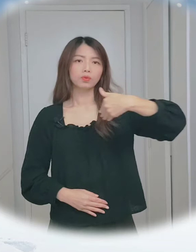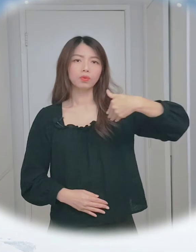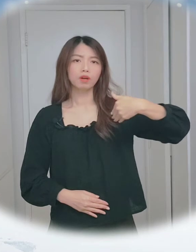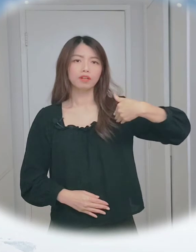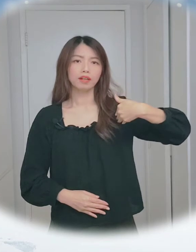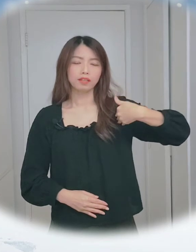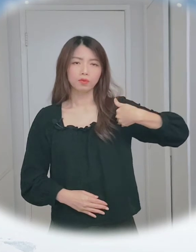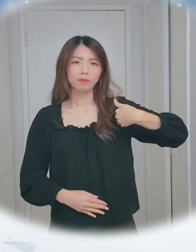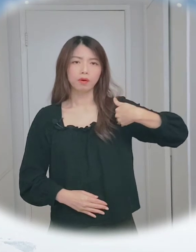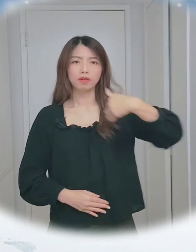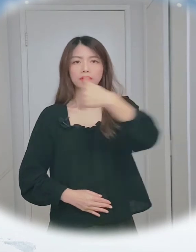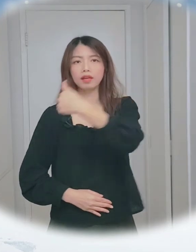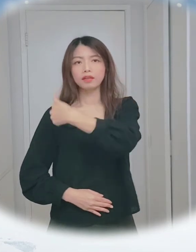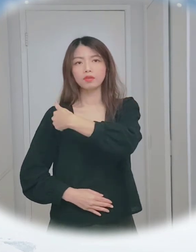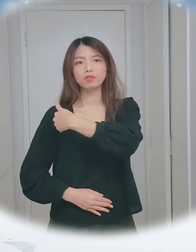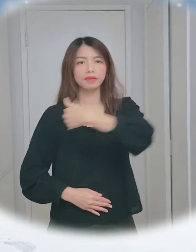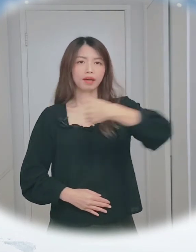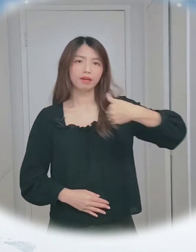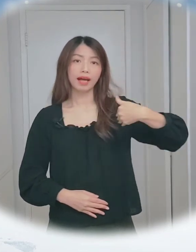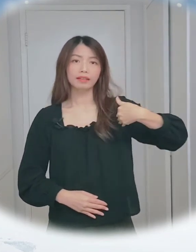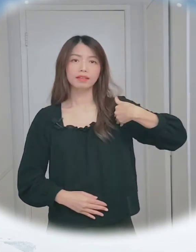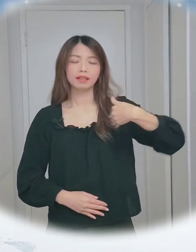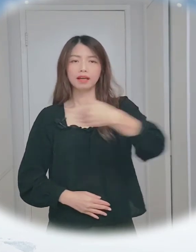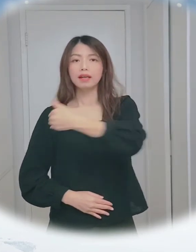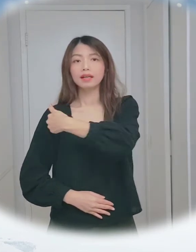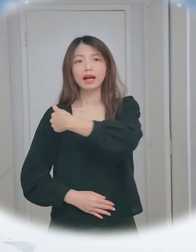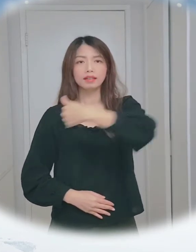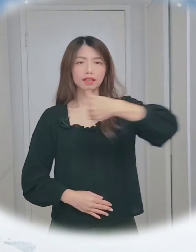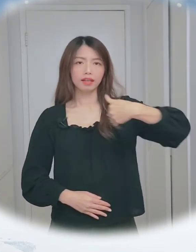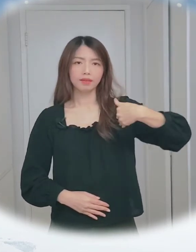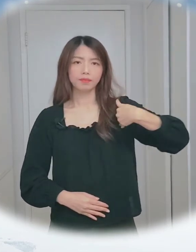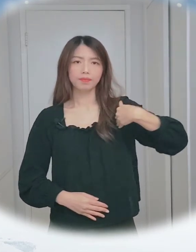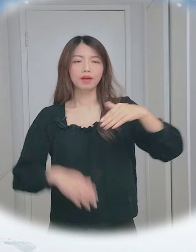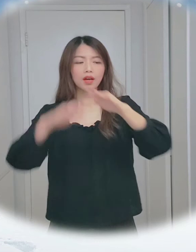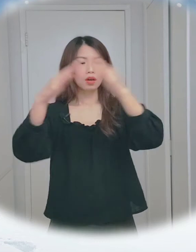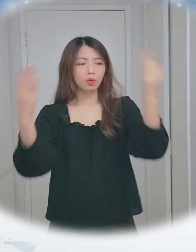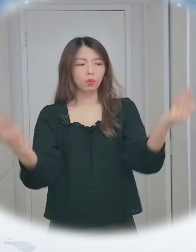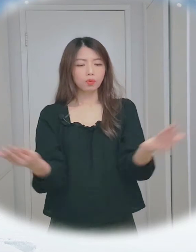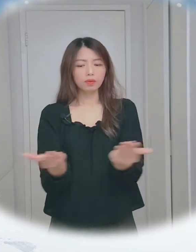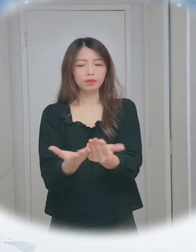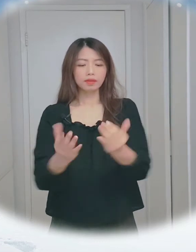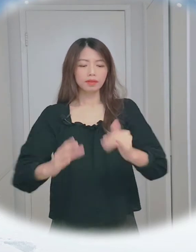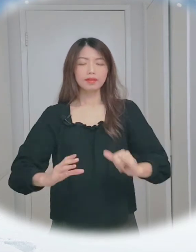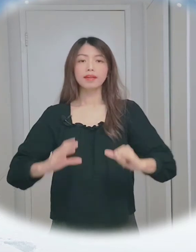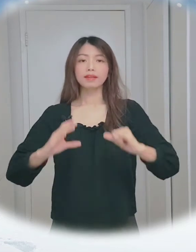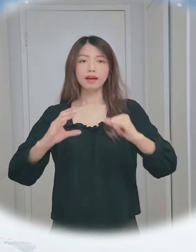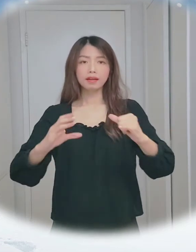오른쪽 겨드랑이 있는 쪽에 한 번 이렇게 대주시면 돼요. 가득하다. 가득히 온